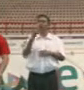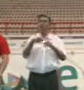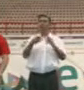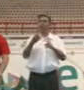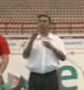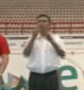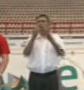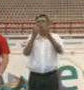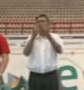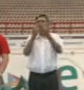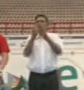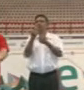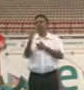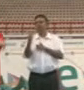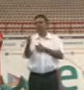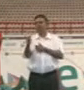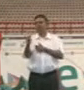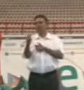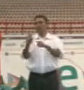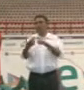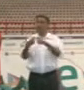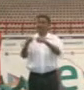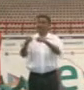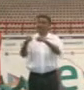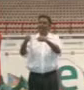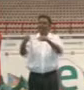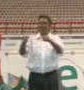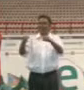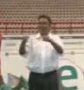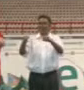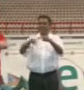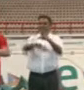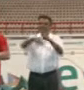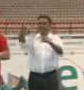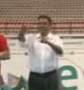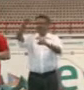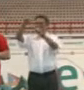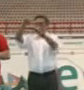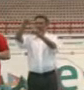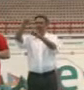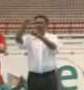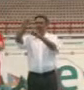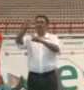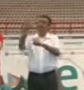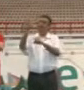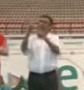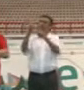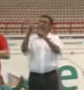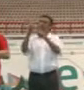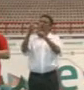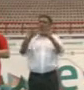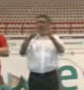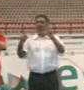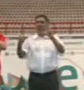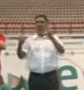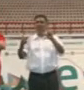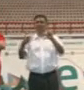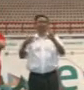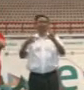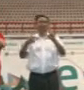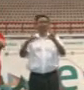sabor. Por causa que a terra interfere no sabor da fruta, do legume.